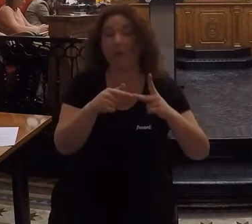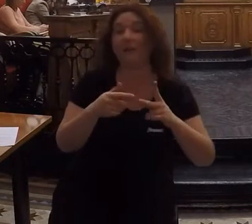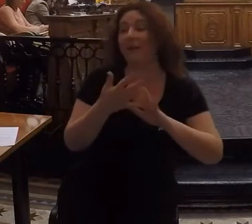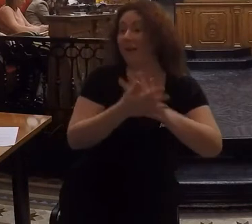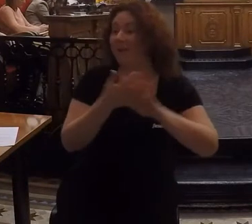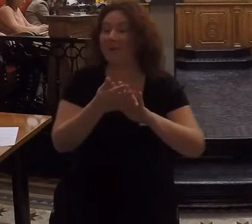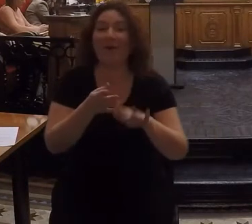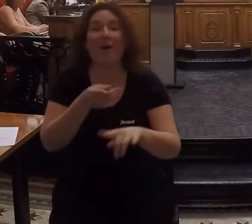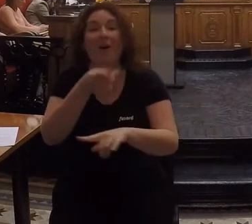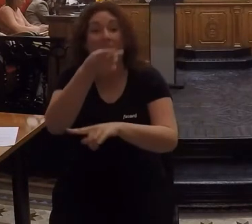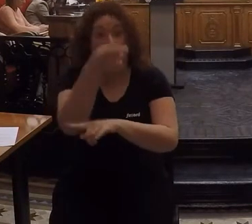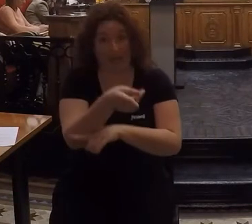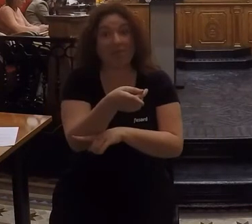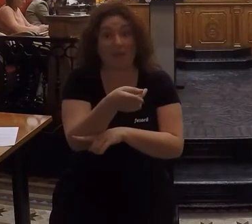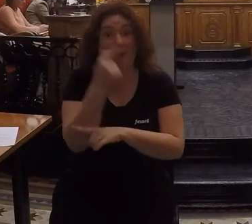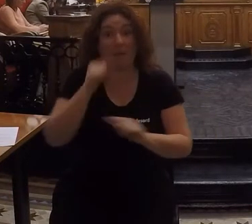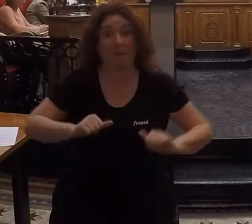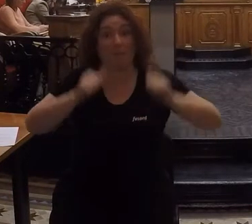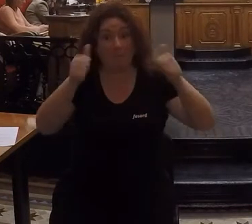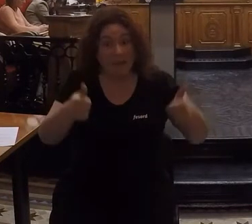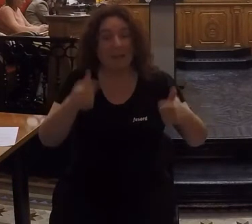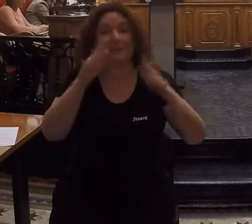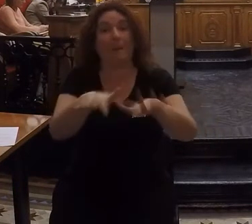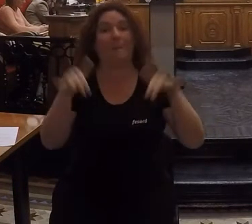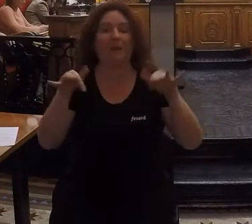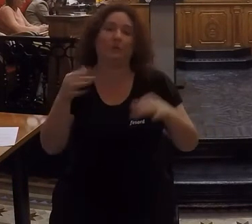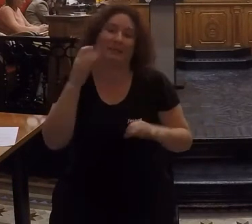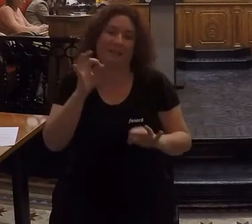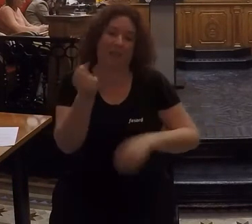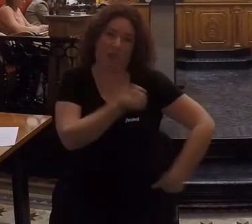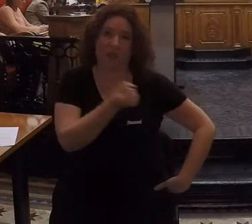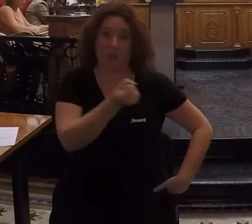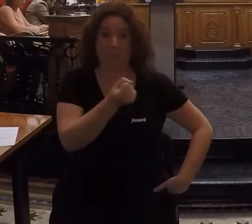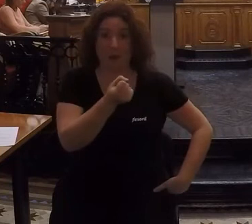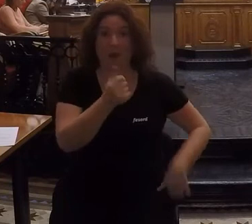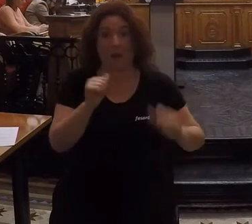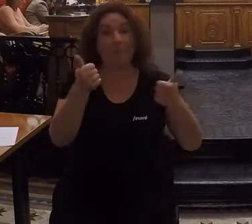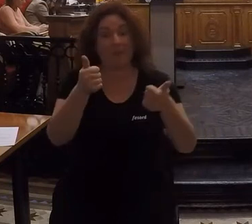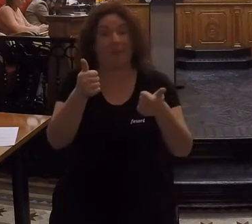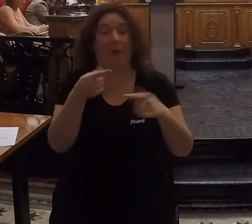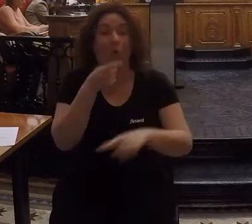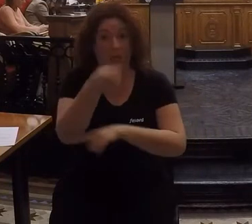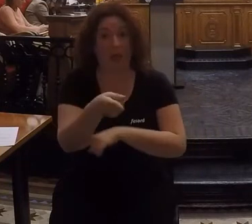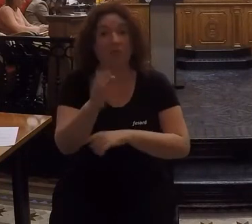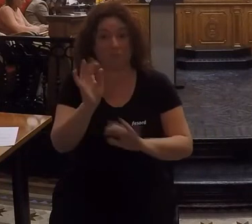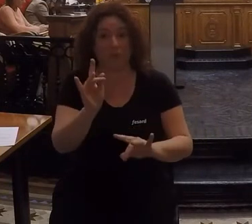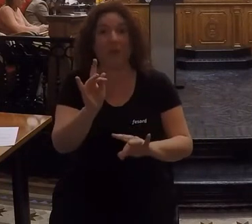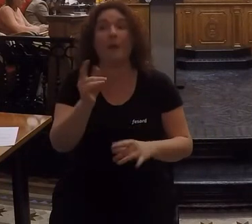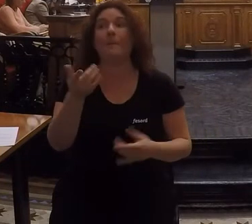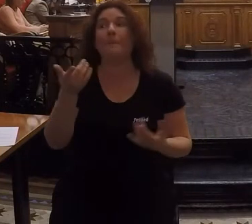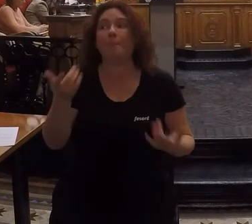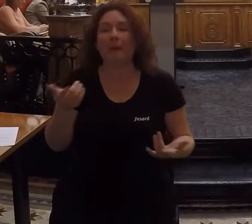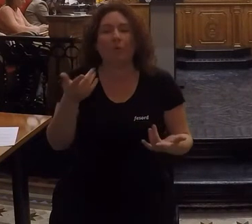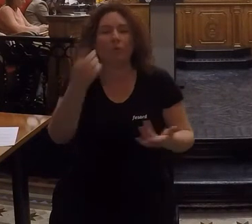haber venido al pleno de diciembre porque si no, no entra en vigor. Aquí sí que me gustaría aclarar que la única modificación que